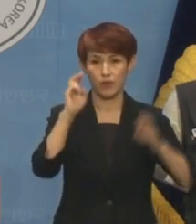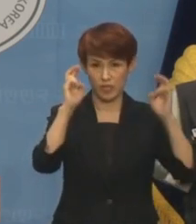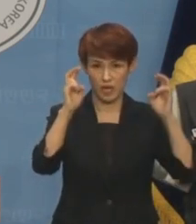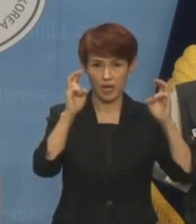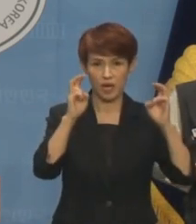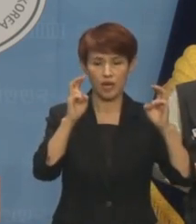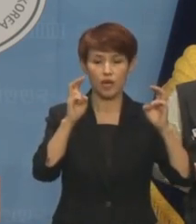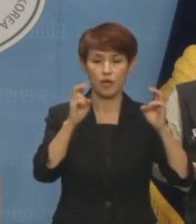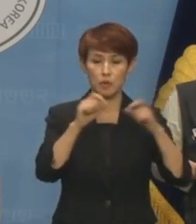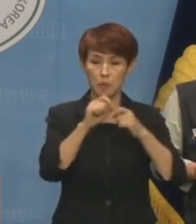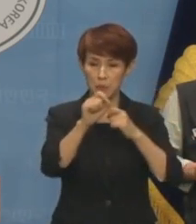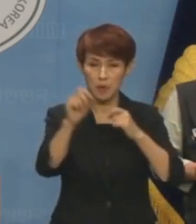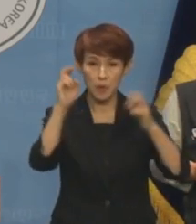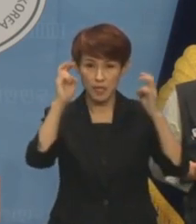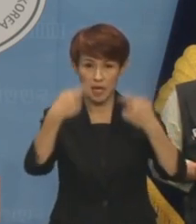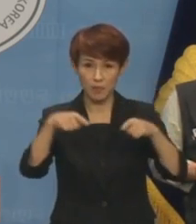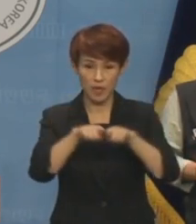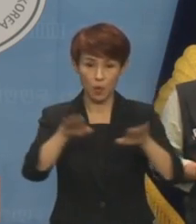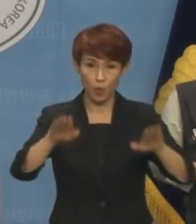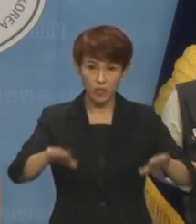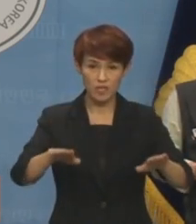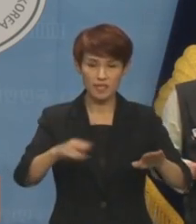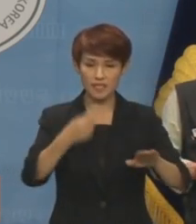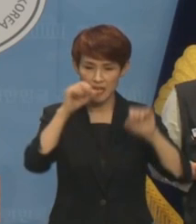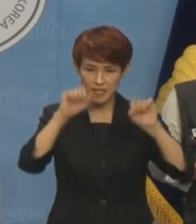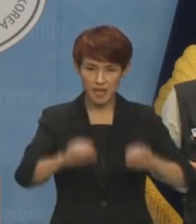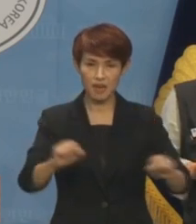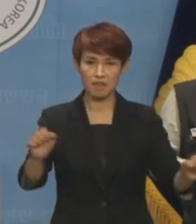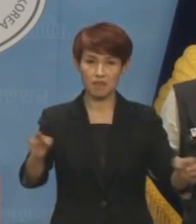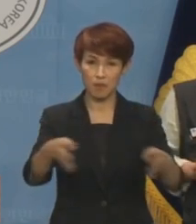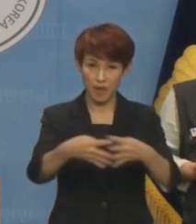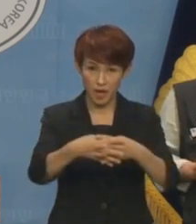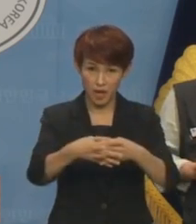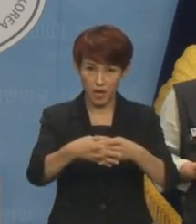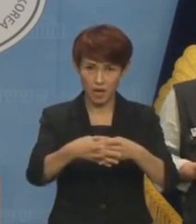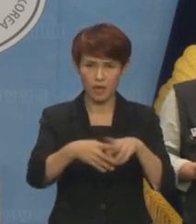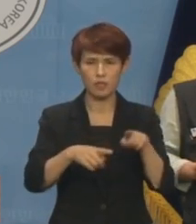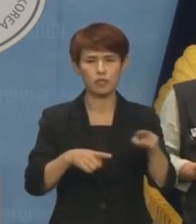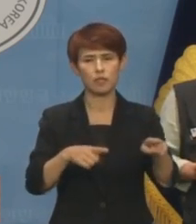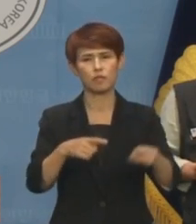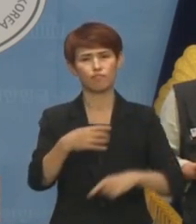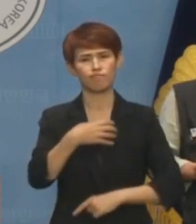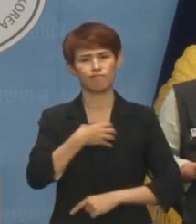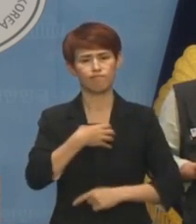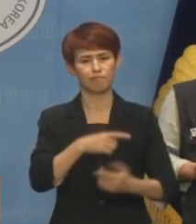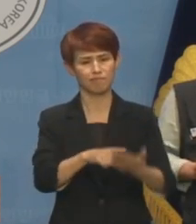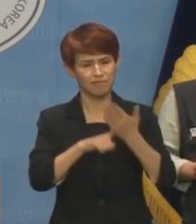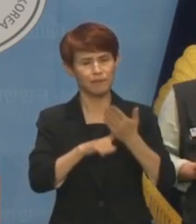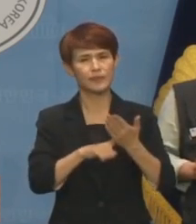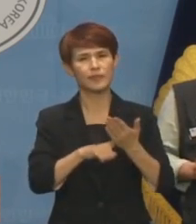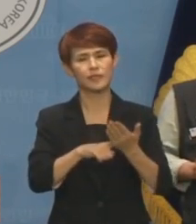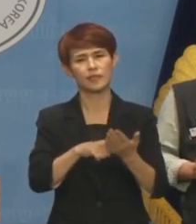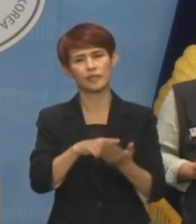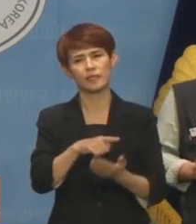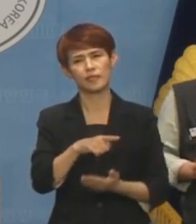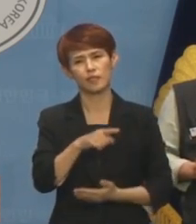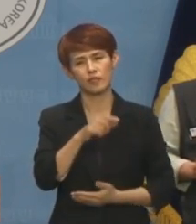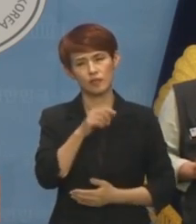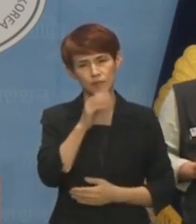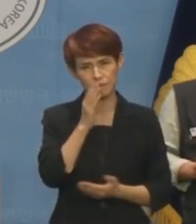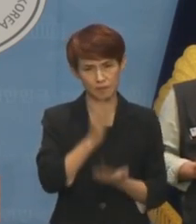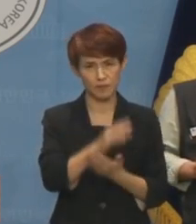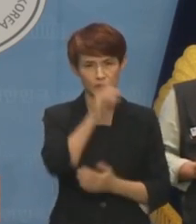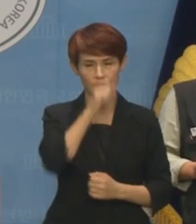함께 오늘 체결한다는 삼성협약이 이러한 우려가 사실로 드러나는 것이 아니기를 바란다.